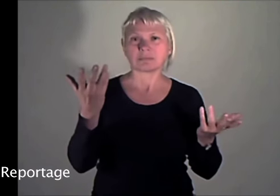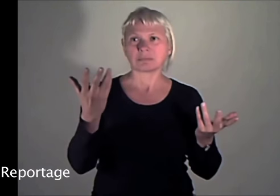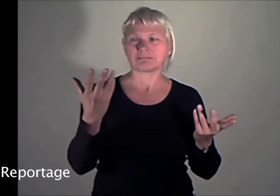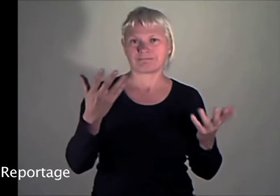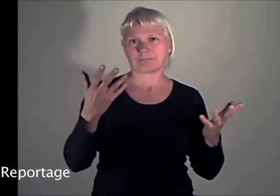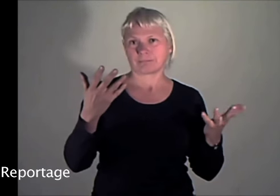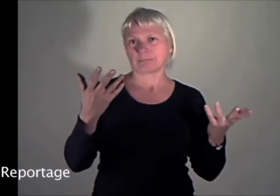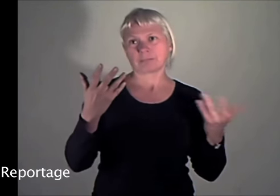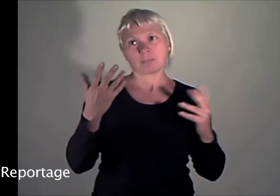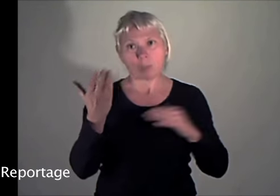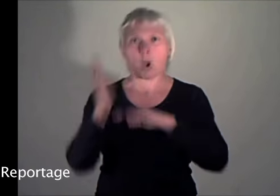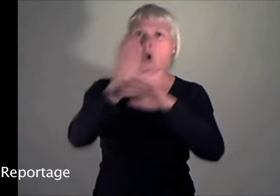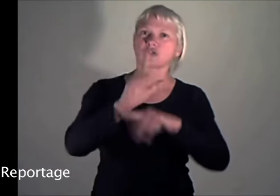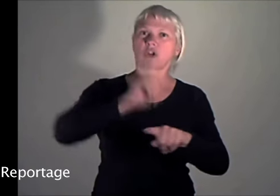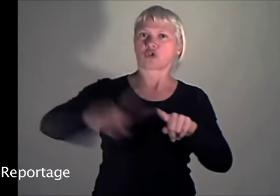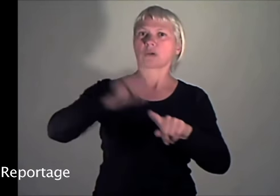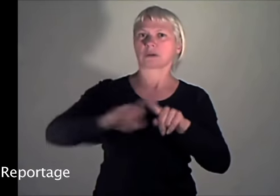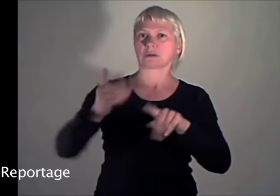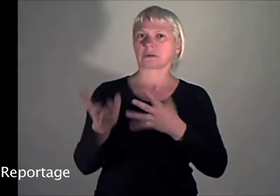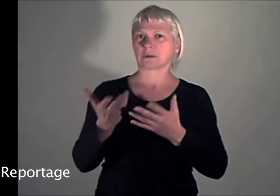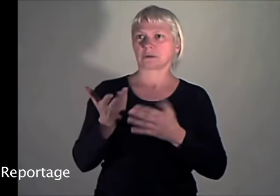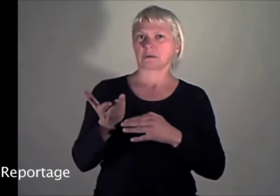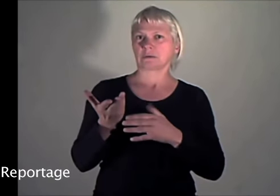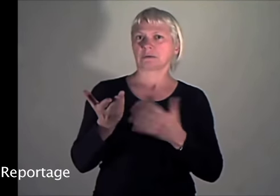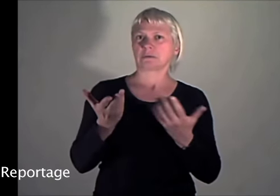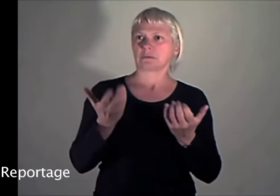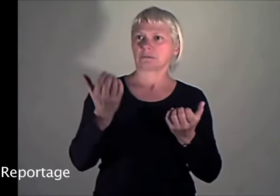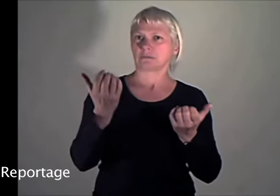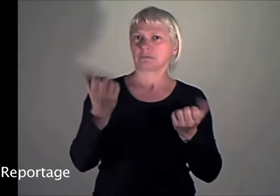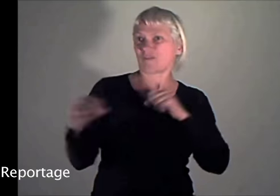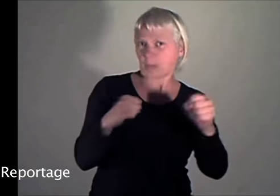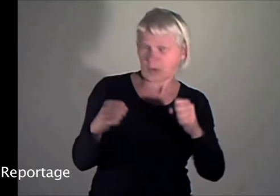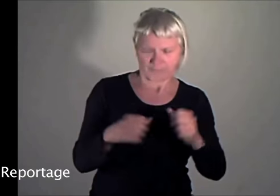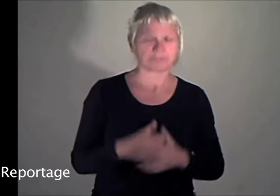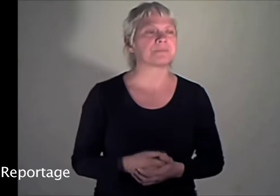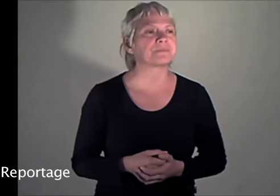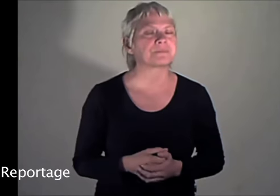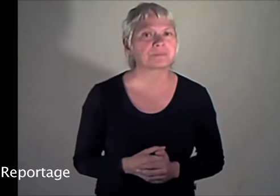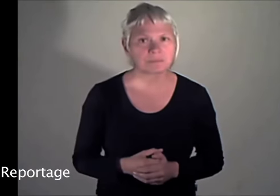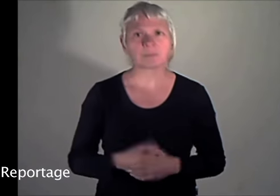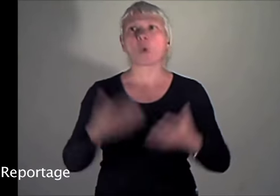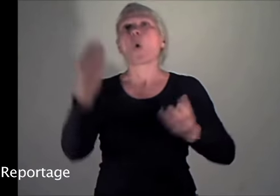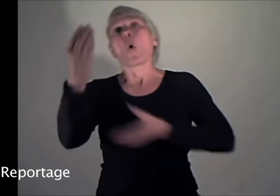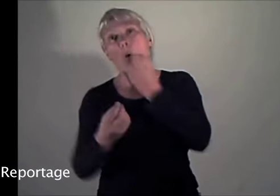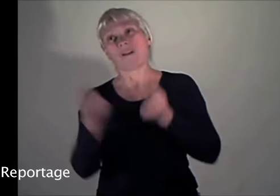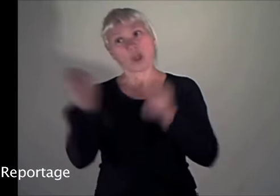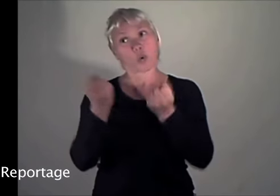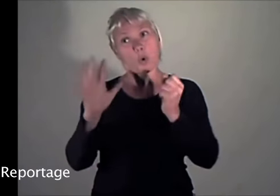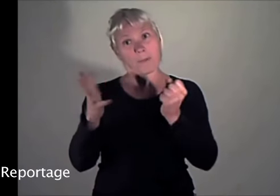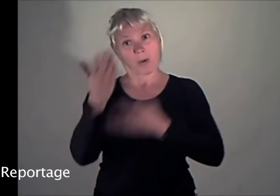comme ça. Elle est synthétisée comme ça, ma voiture, elle se déplace. Et avec ma bouche, je montre le déplacement de la voiture, si tu veux. Et